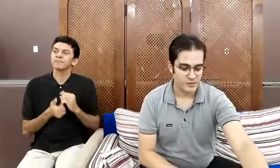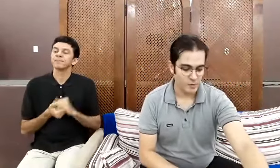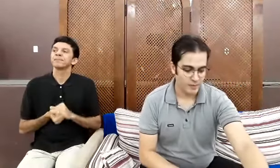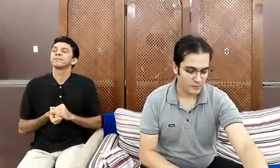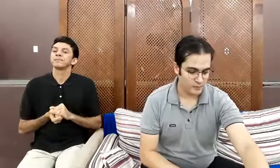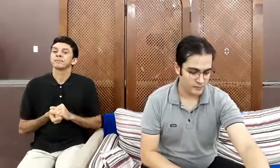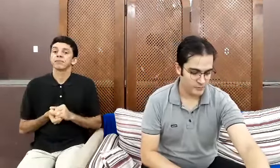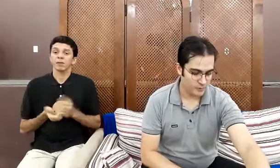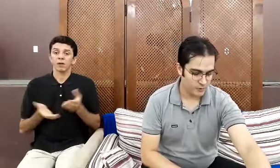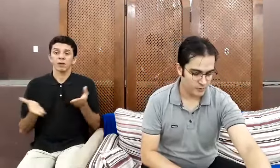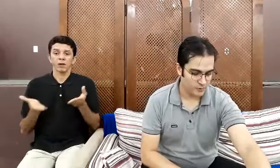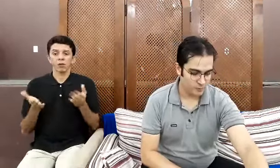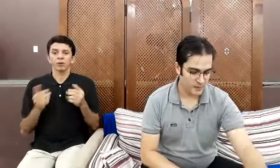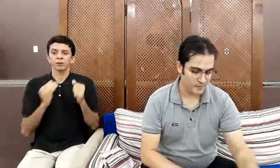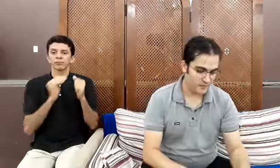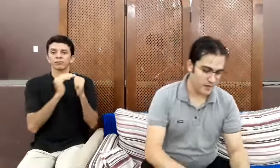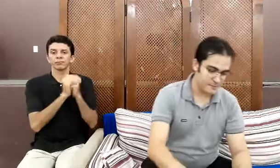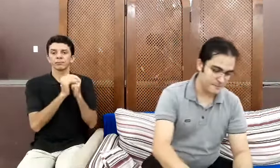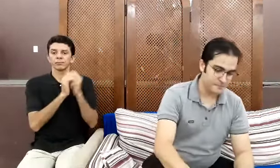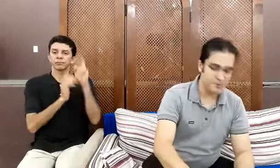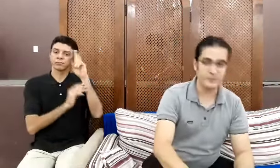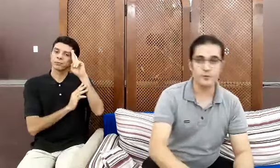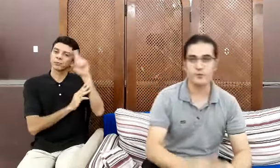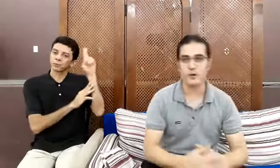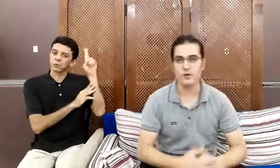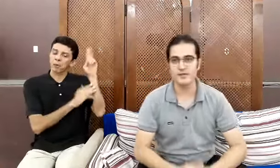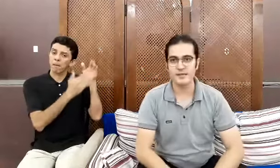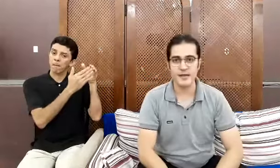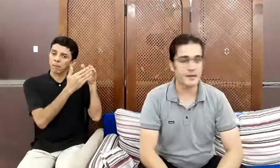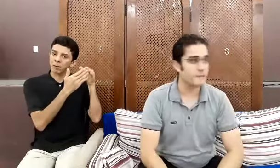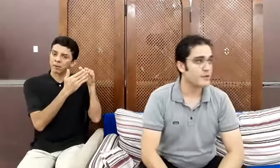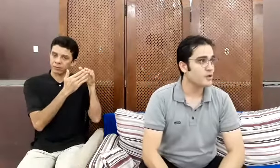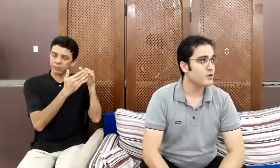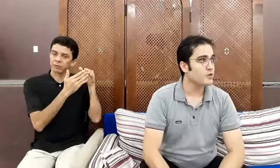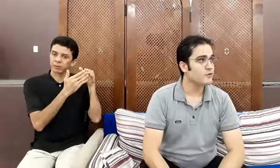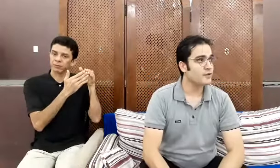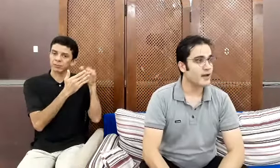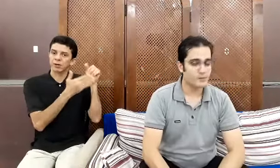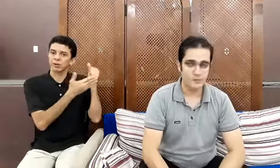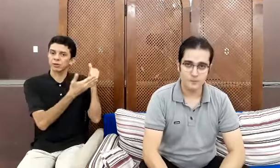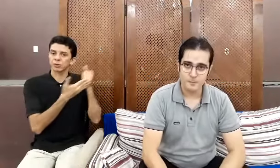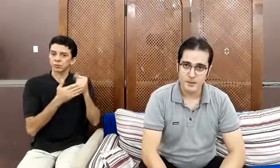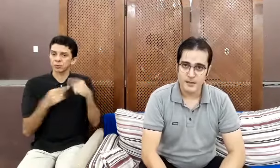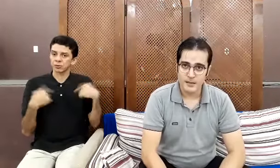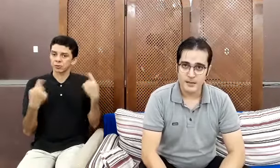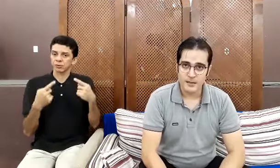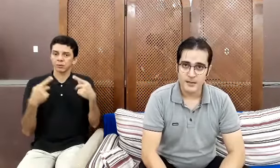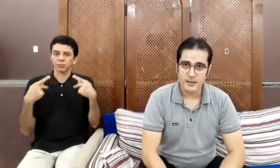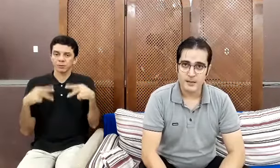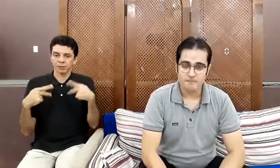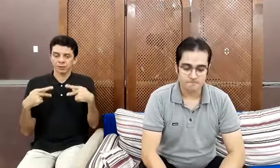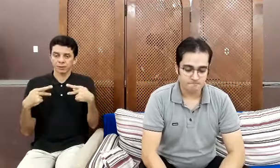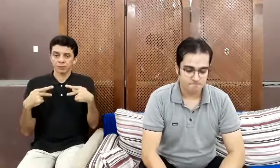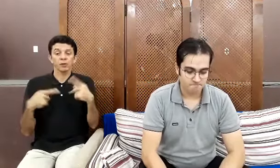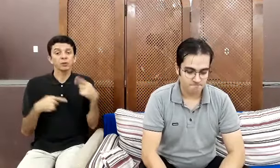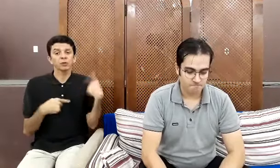Vamos nesse momento orar ao Senhor pela mensagem. A gente vai continuar a nossa série no livro de Atos.